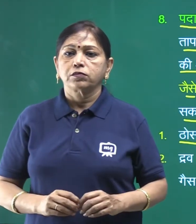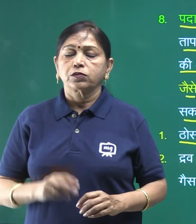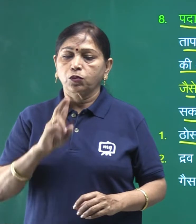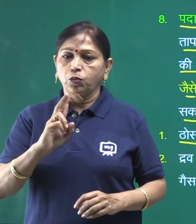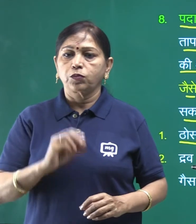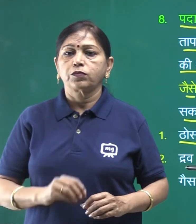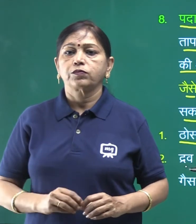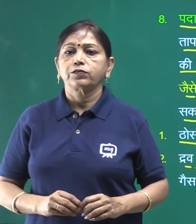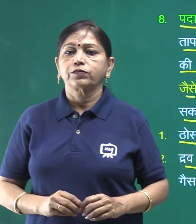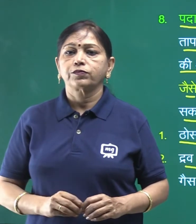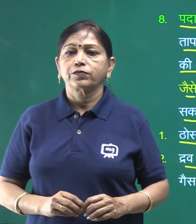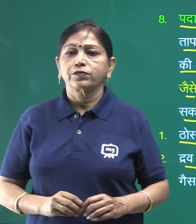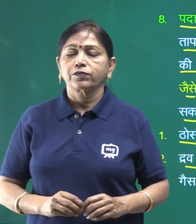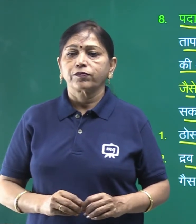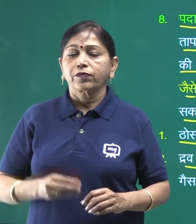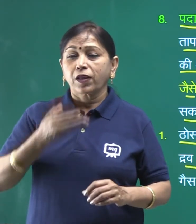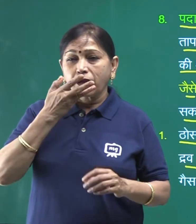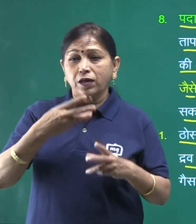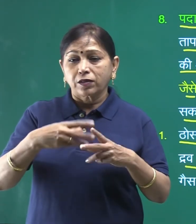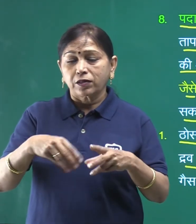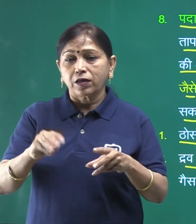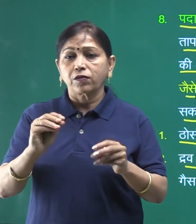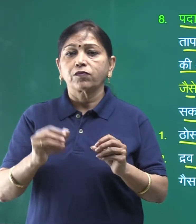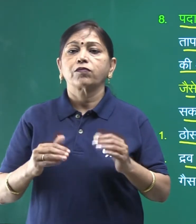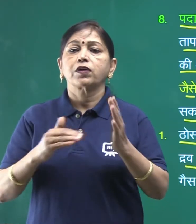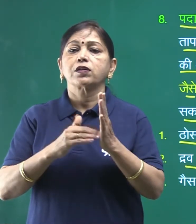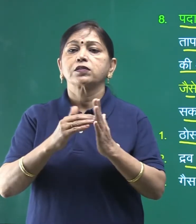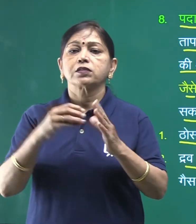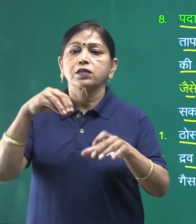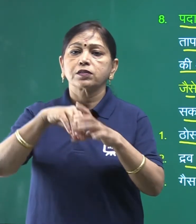2, द्रव अवस्था में